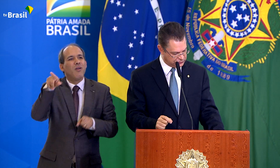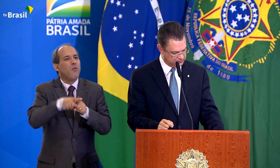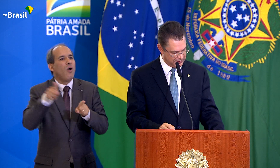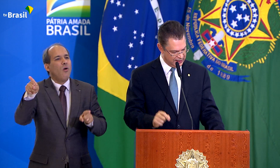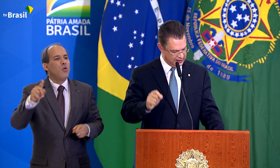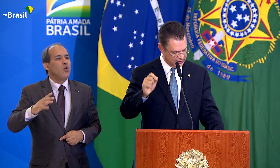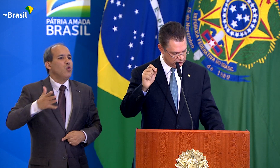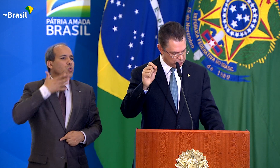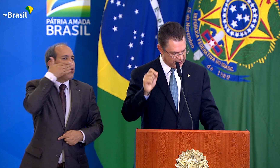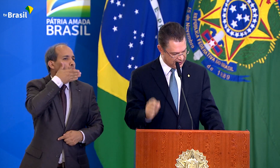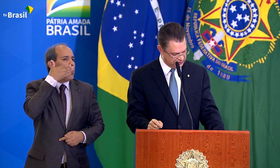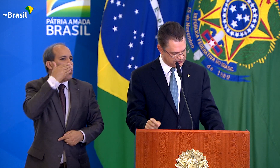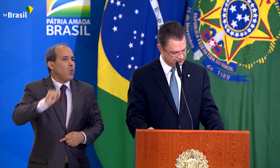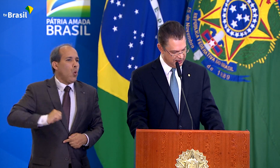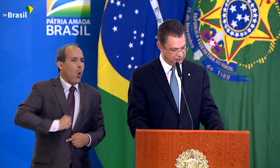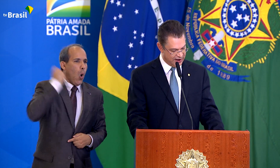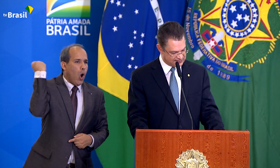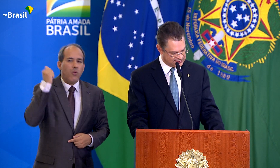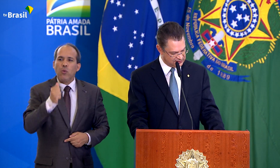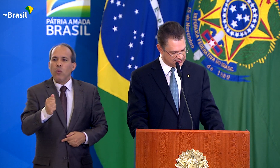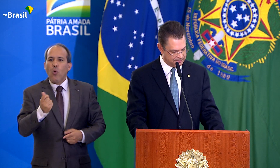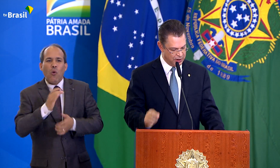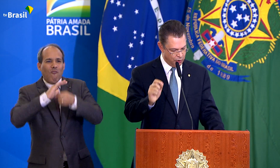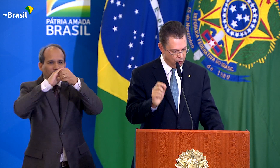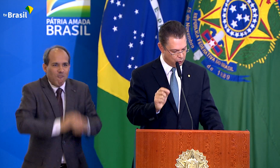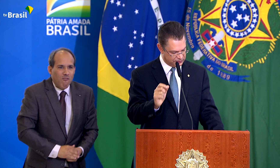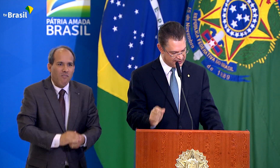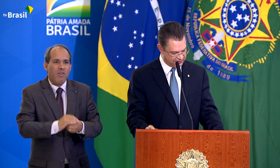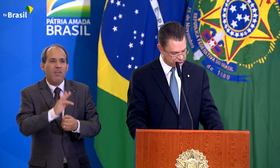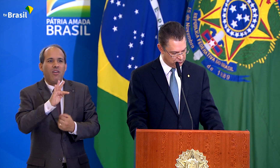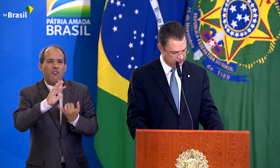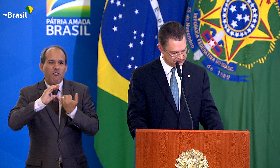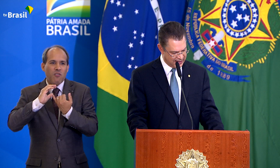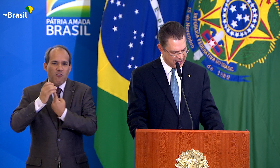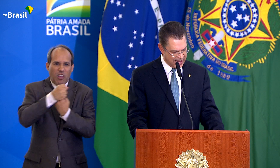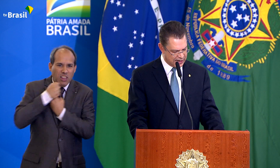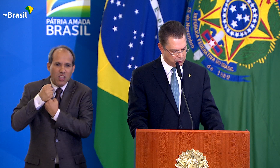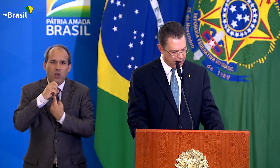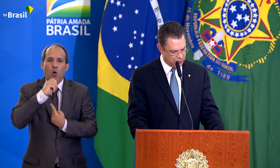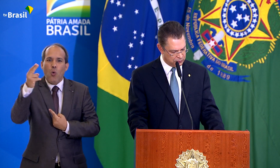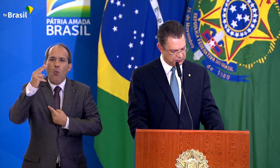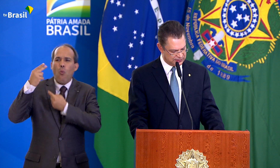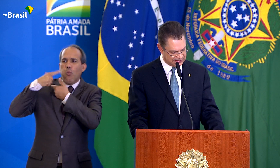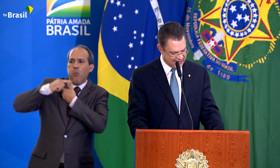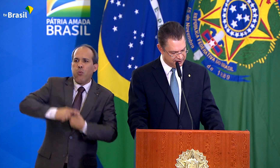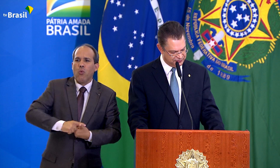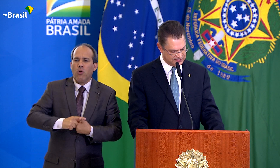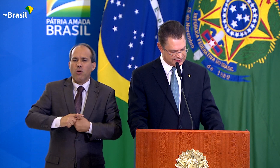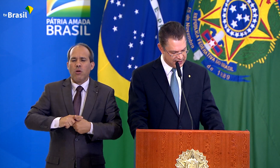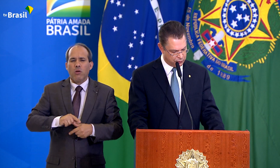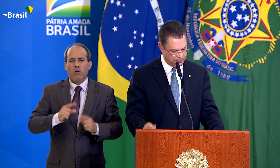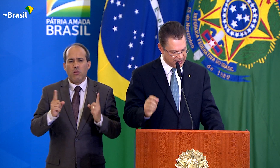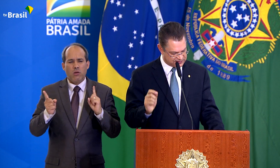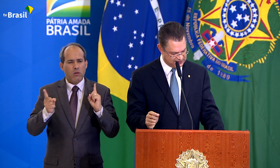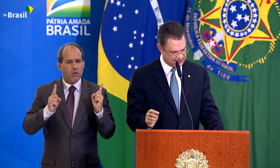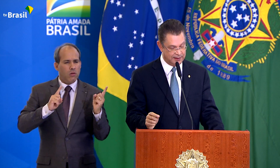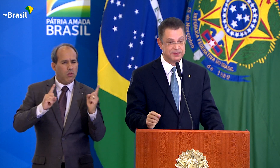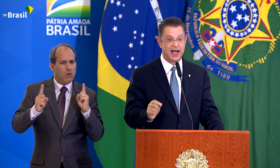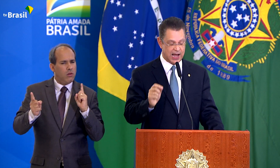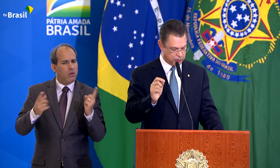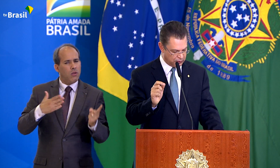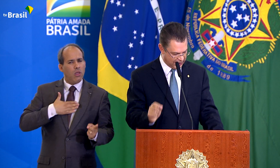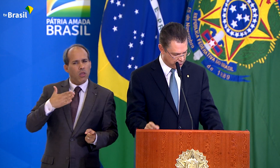discurso de ódio intolerante fascista ou conservador a qual deve ser